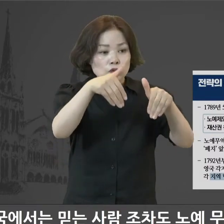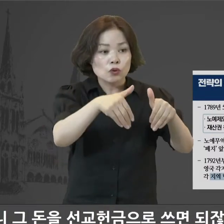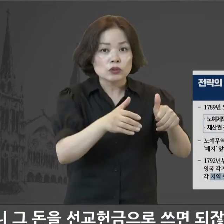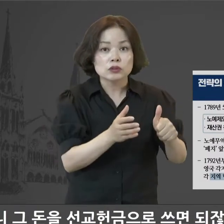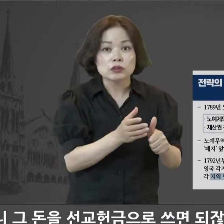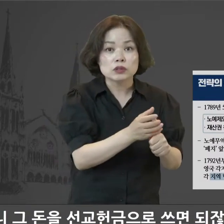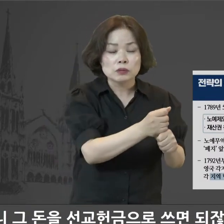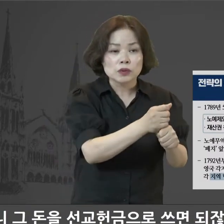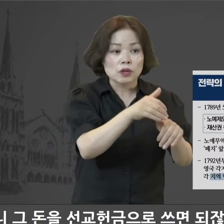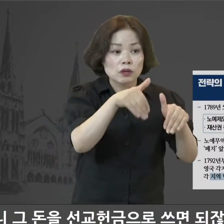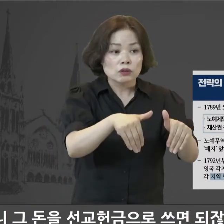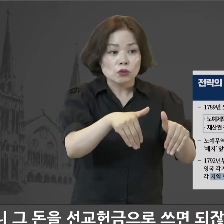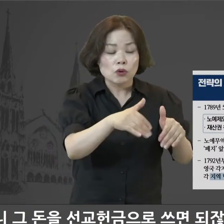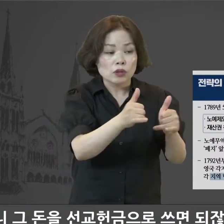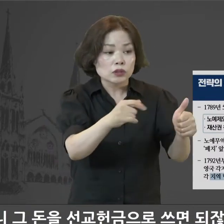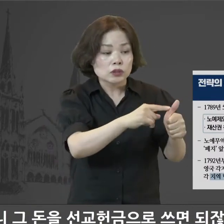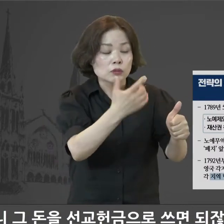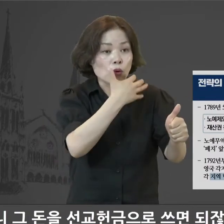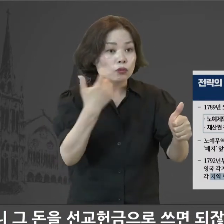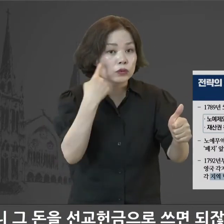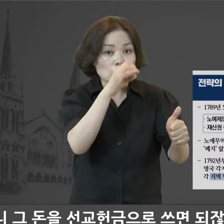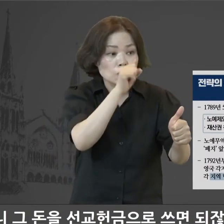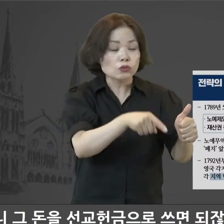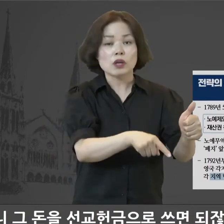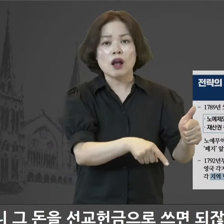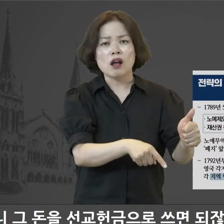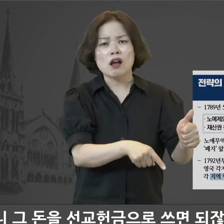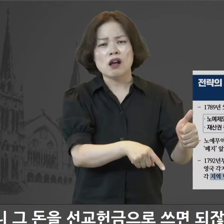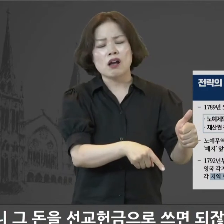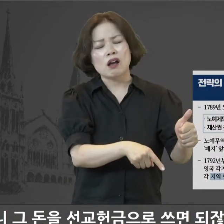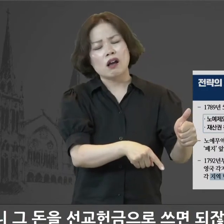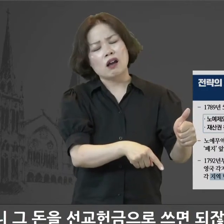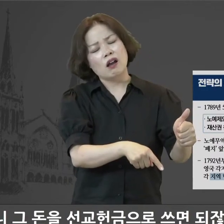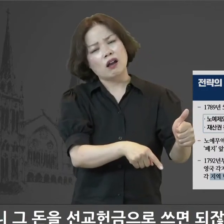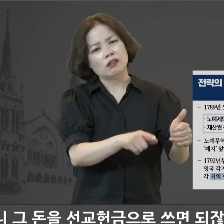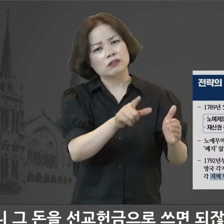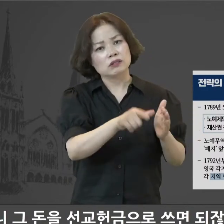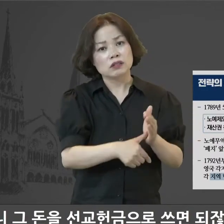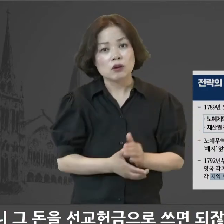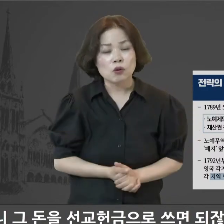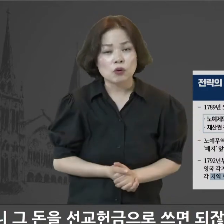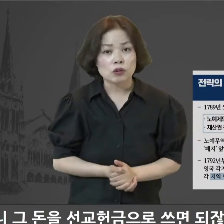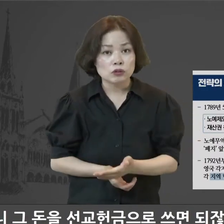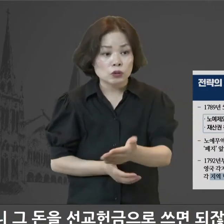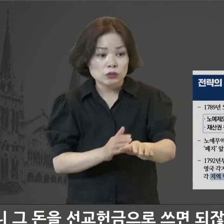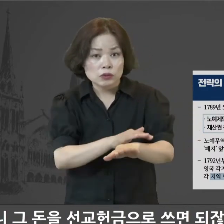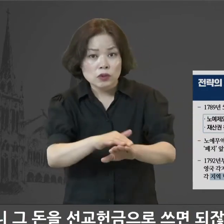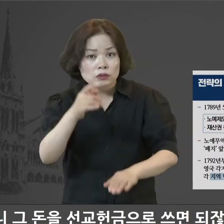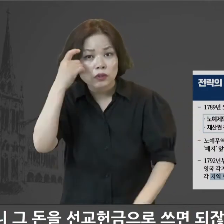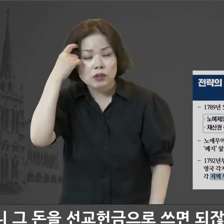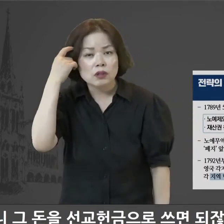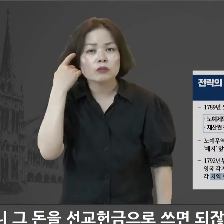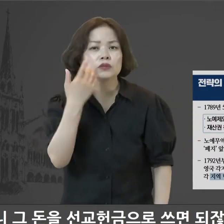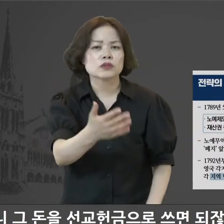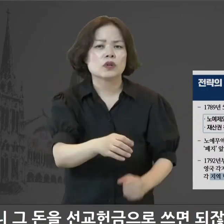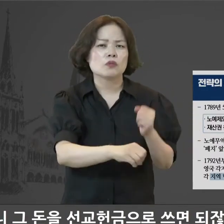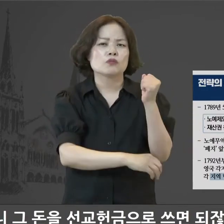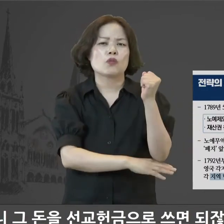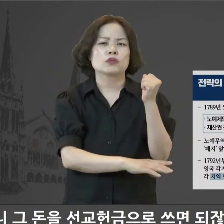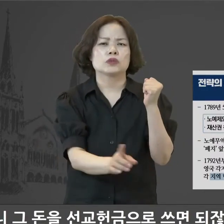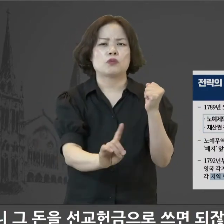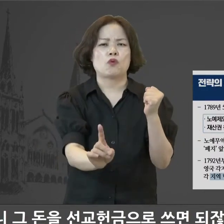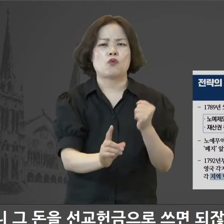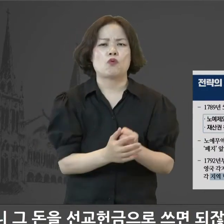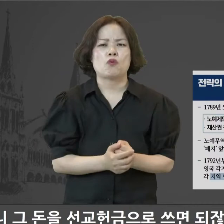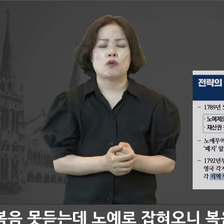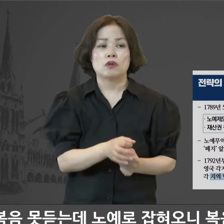잡혀오니까 복음도 듣고 좋잖아. 이런 식의 얘기들이 통하던 시대입니다. 근데 여러분 잘 생각해 보세요. 그 본질이 어딨나?